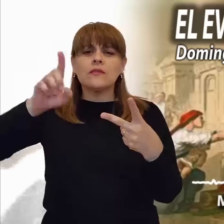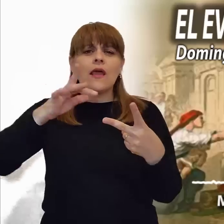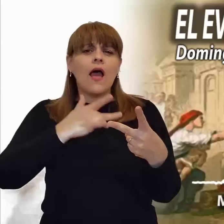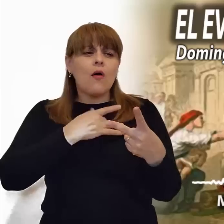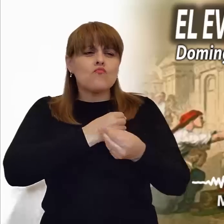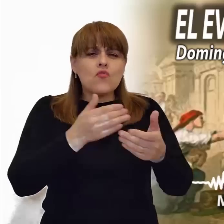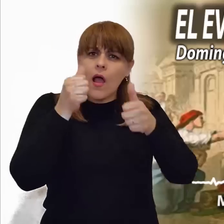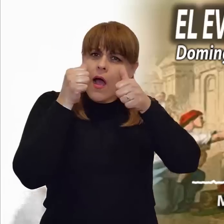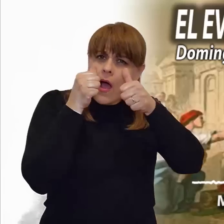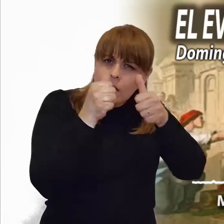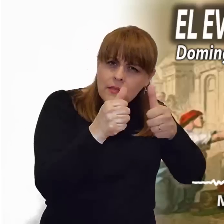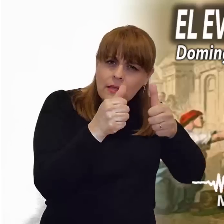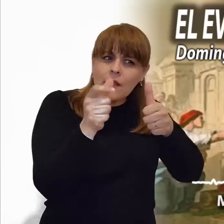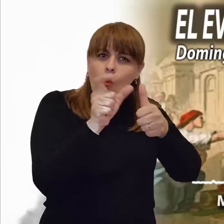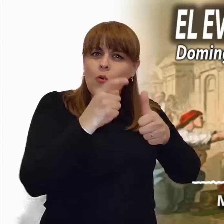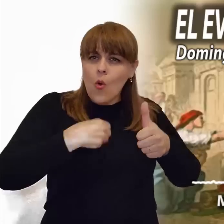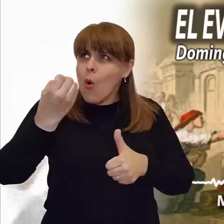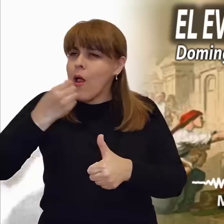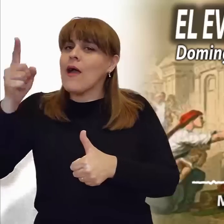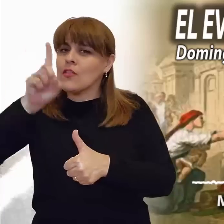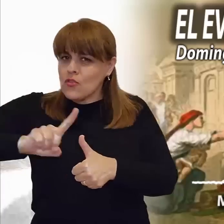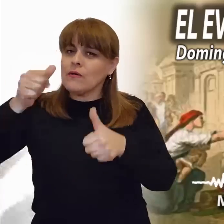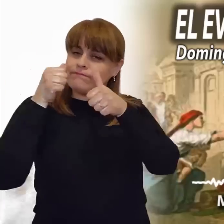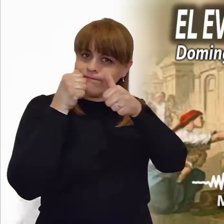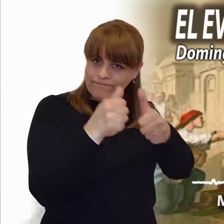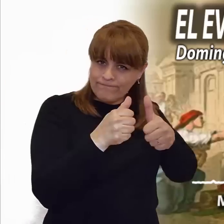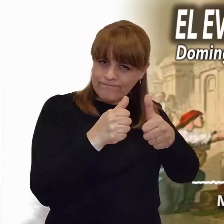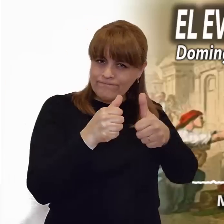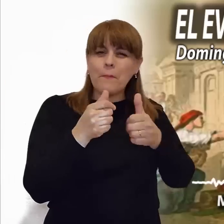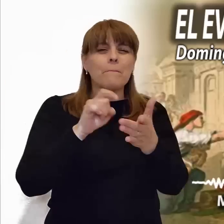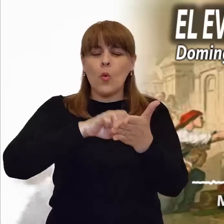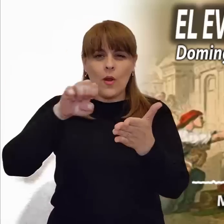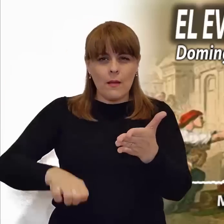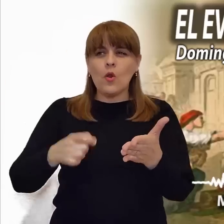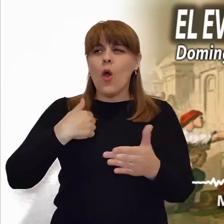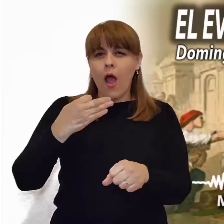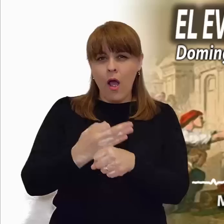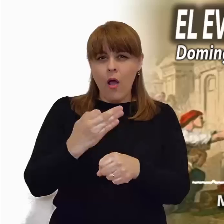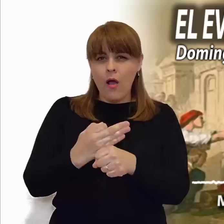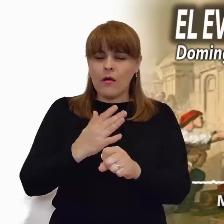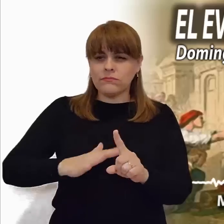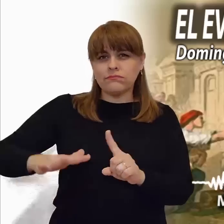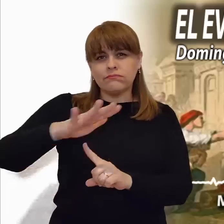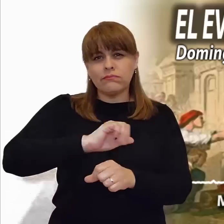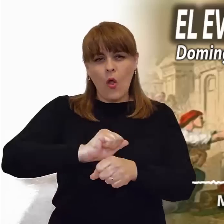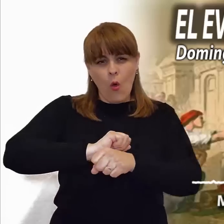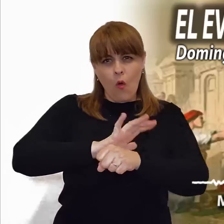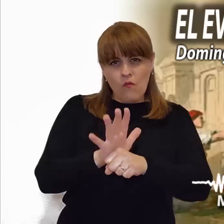el grito de los oprimidos. Ahora que hemos sido fuertemente sacudidos por la pandemia y la